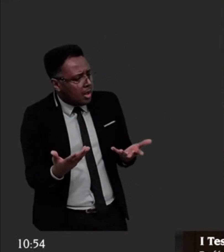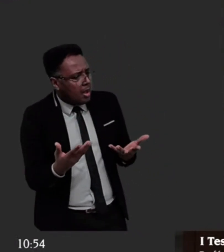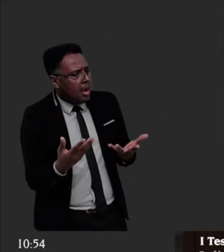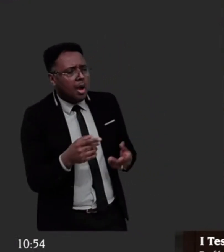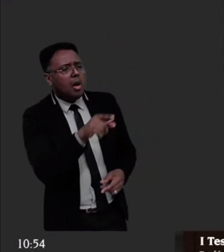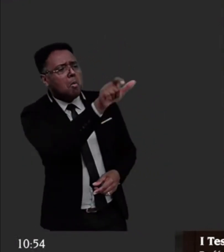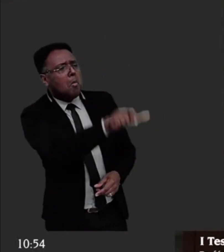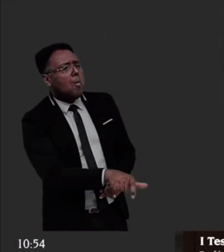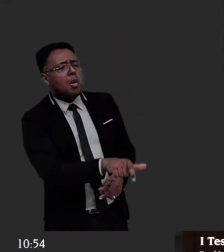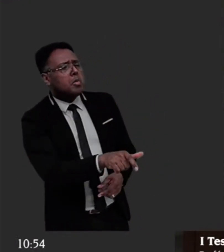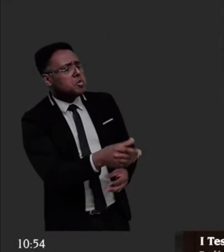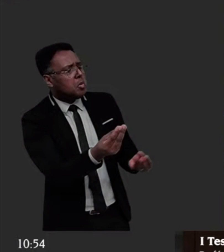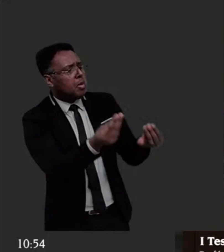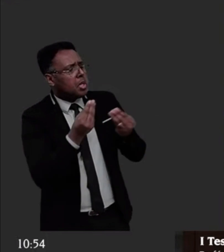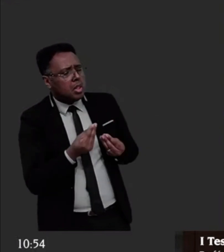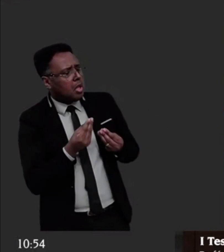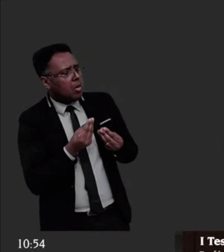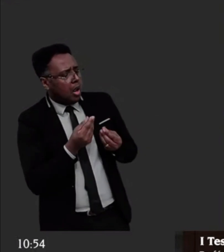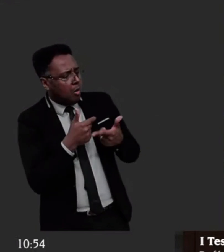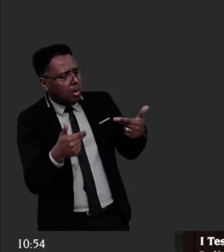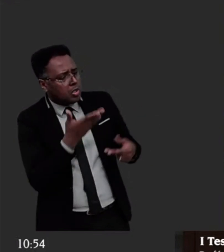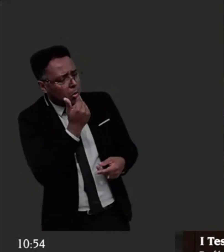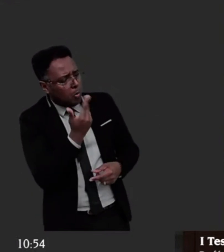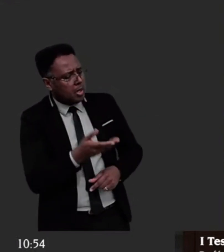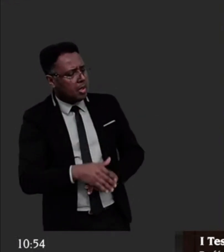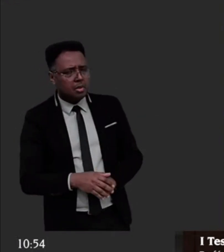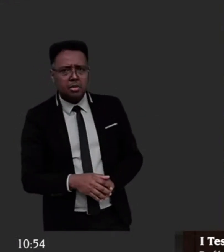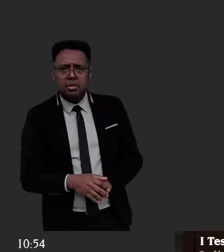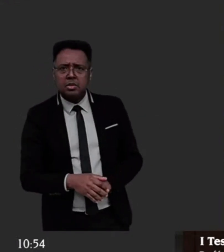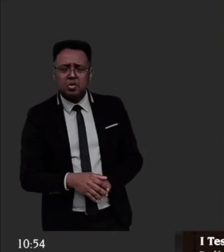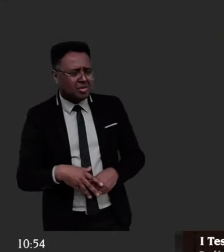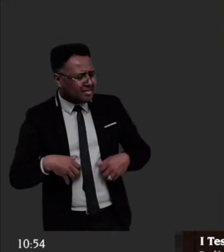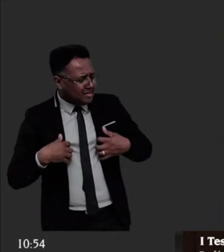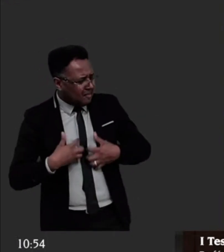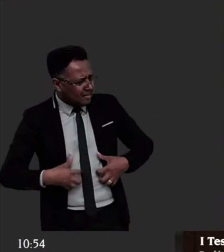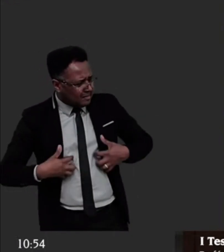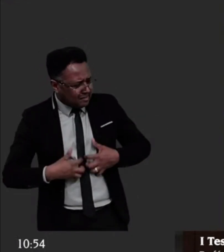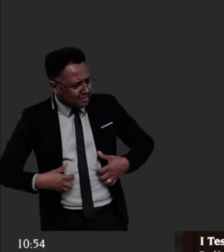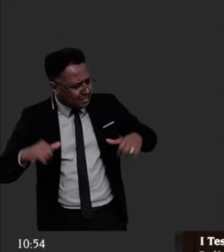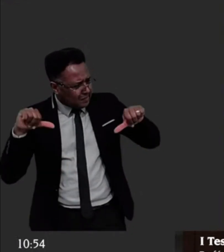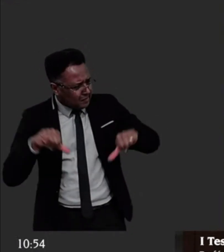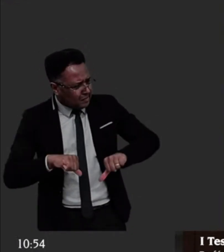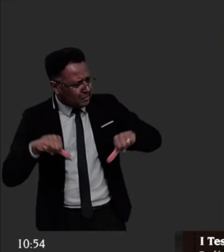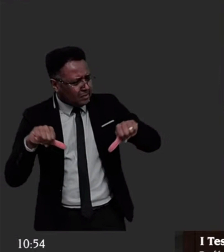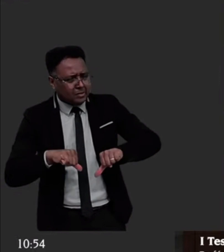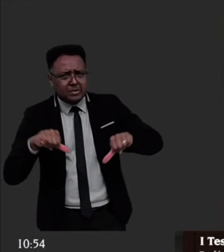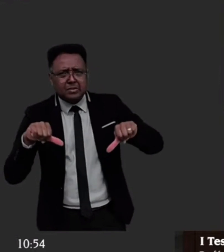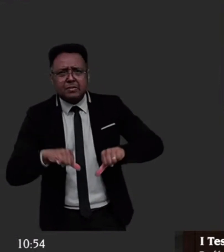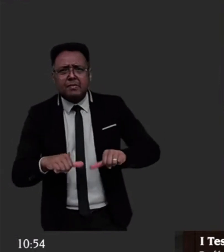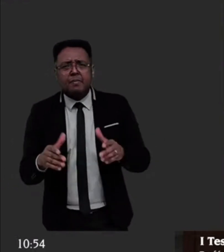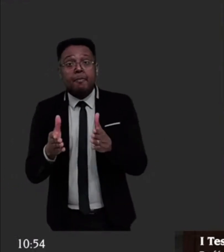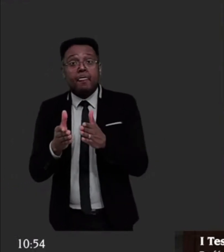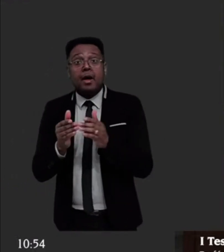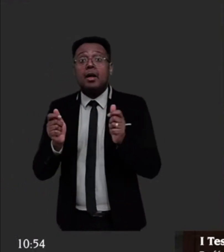deu, eu já nem precisava ter comido. Mas eu comi. E olha o dano que me fez. Queridos